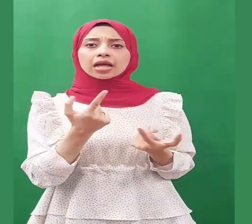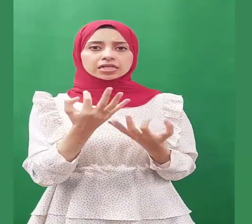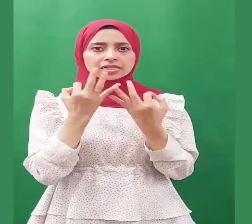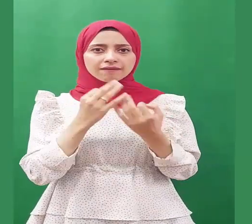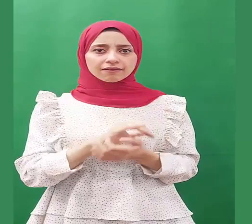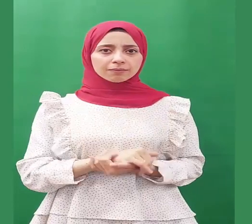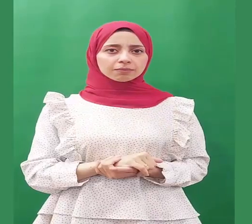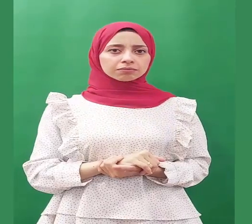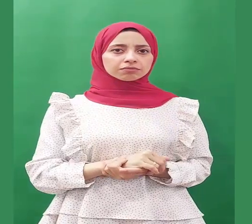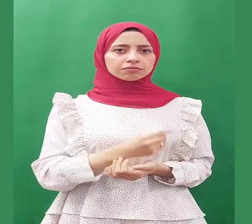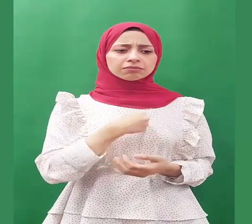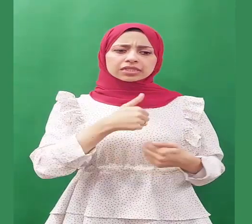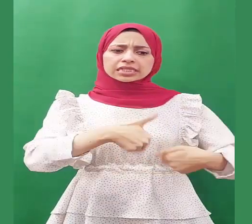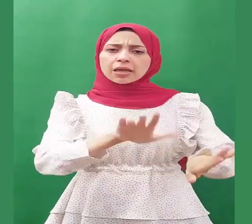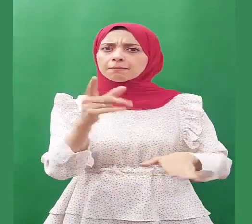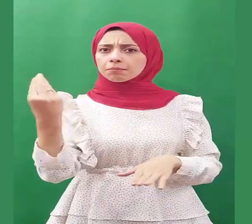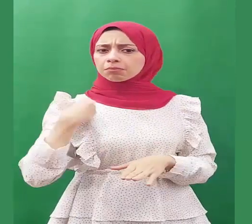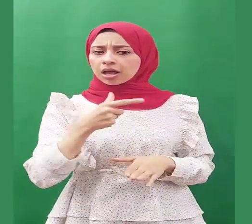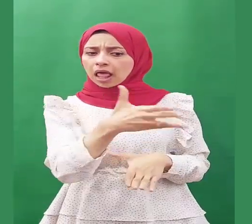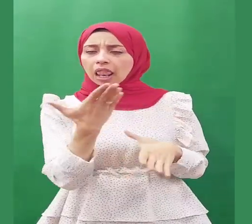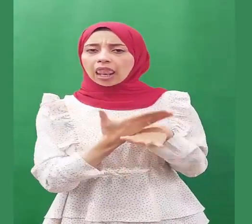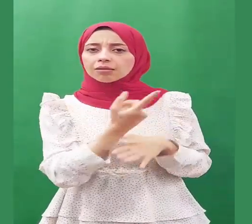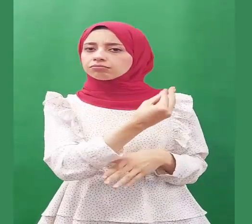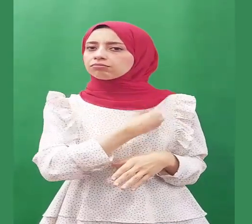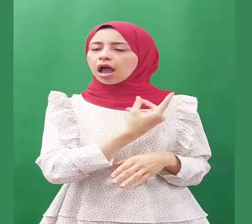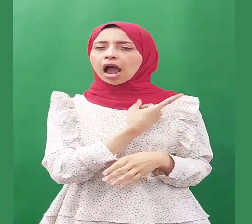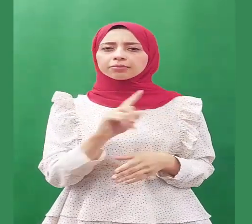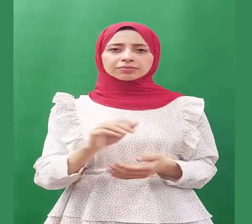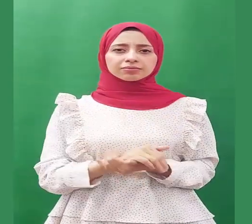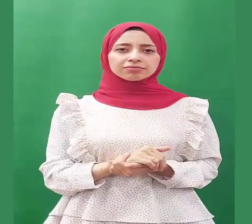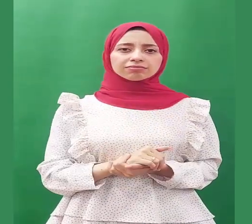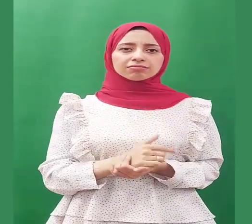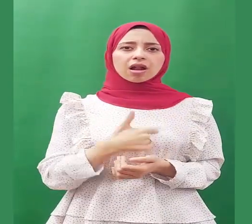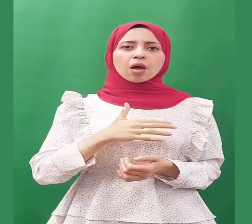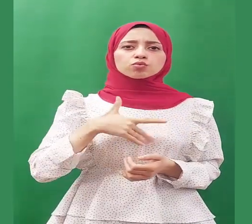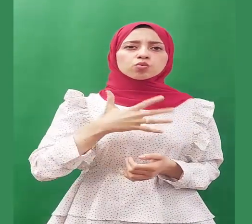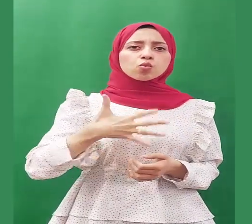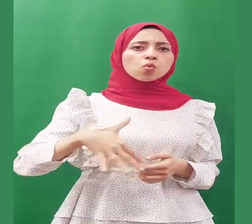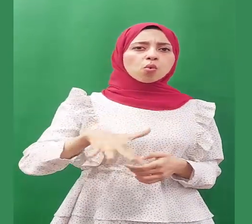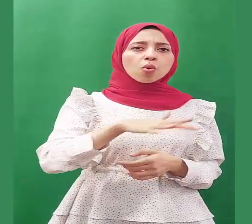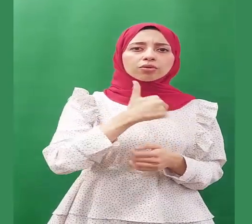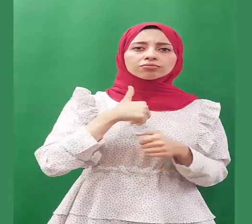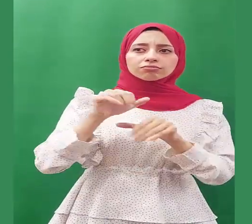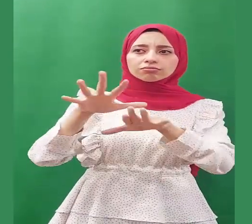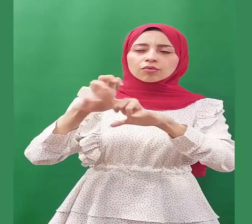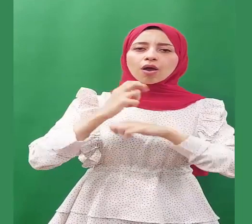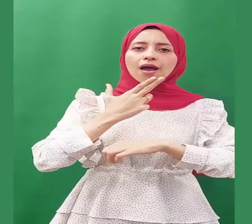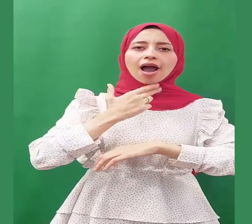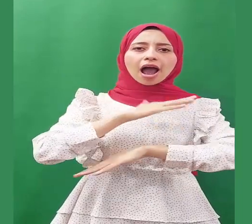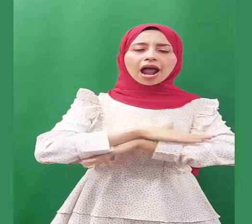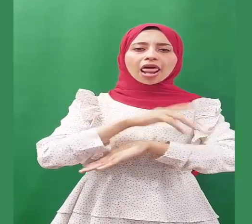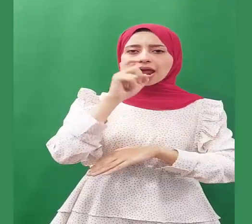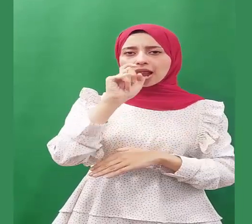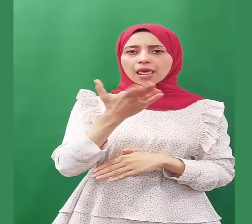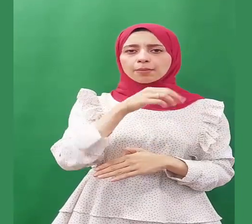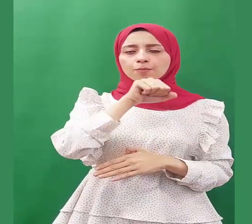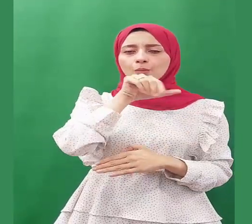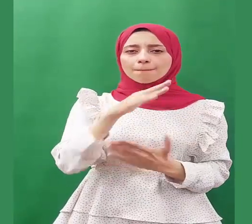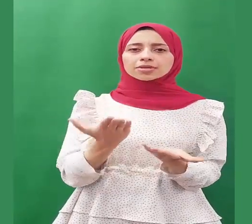لشيء تركته لما تركته فما احوجنا الى التاسي باخلاق نبينا صلى الله عليه وسلم